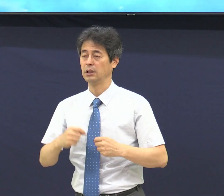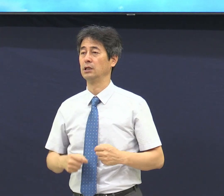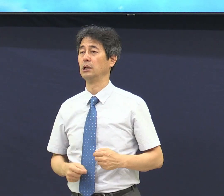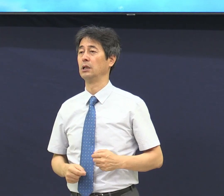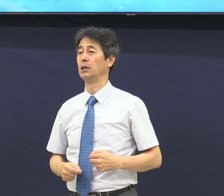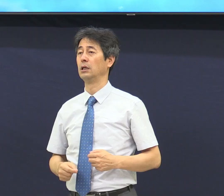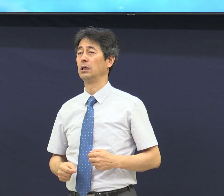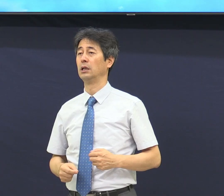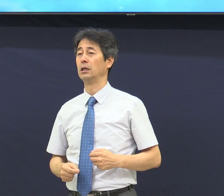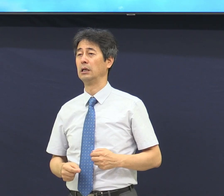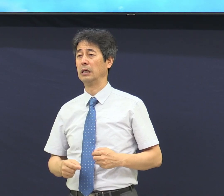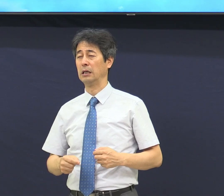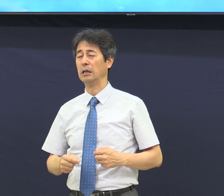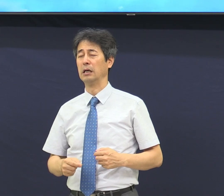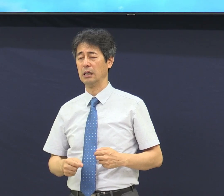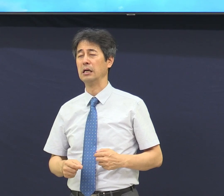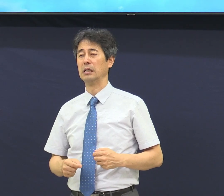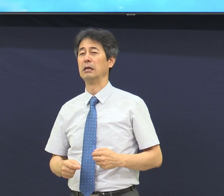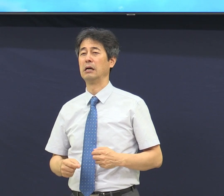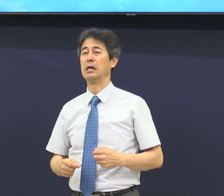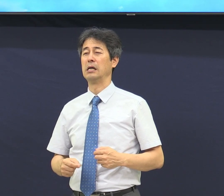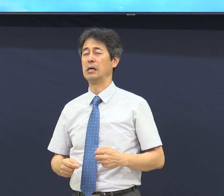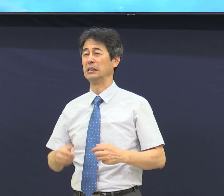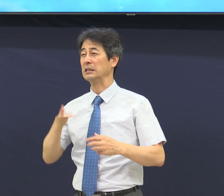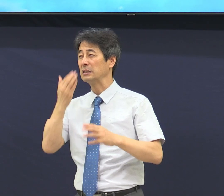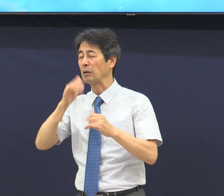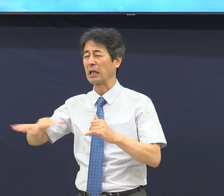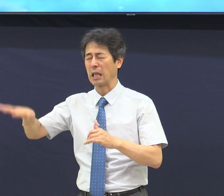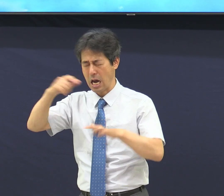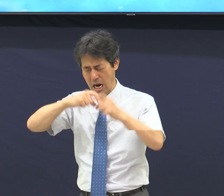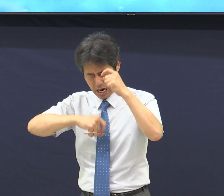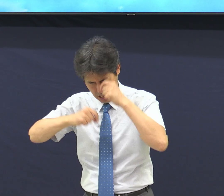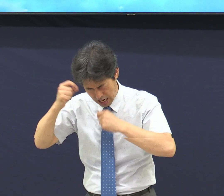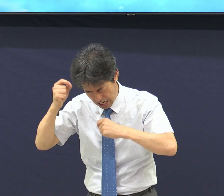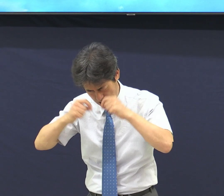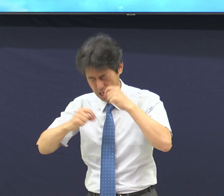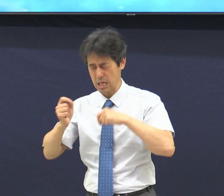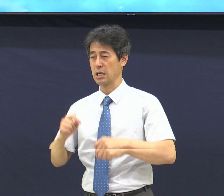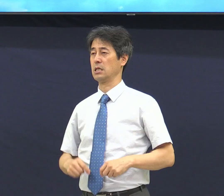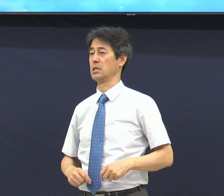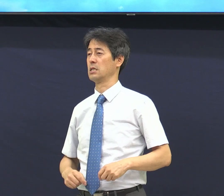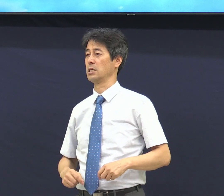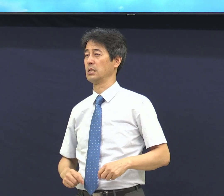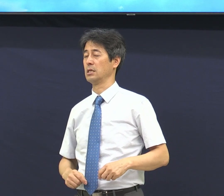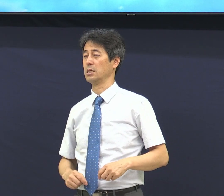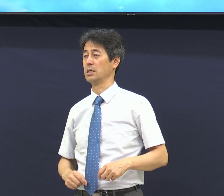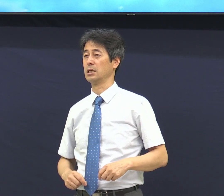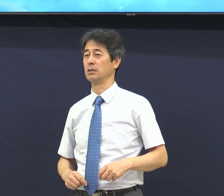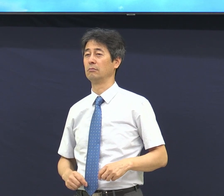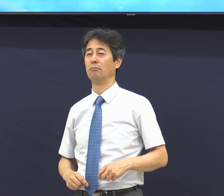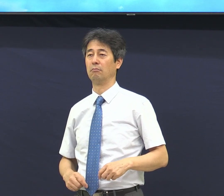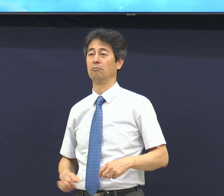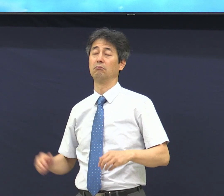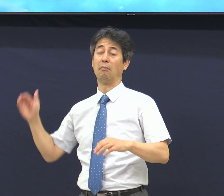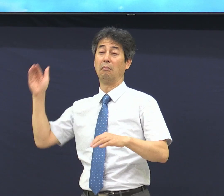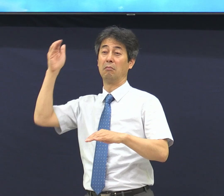에스더의 삼촌이 그 이야기를 듣고 눈물을 흘리며, 또한 에스더도 그 이야기를